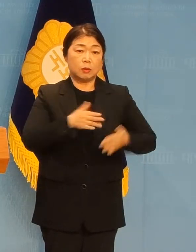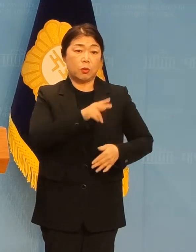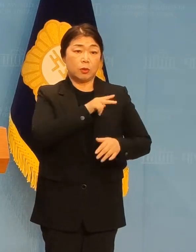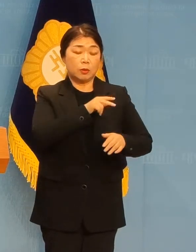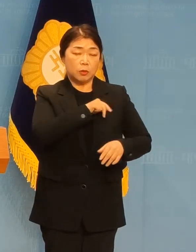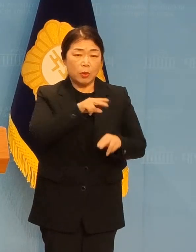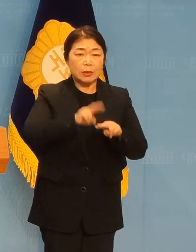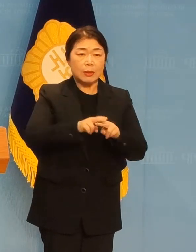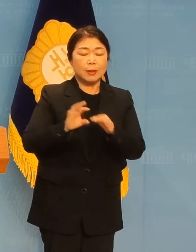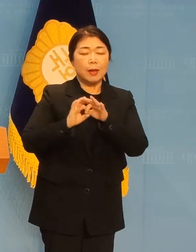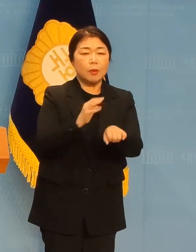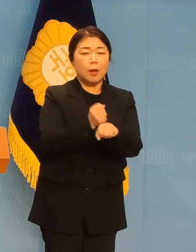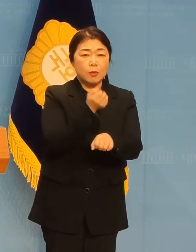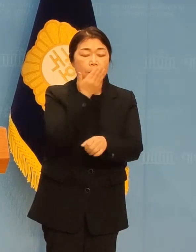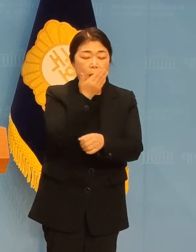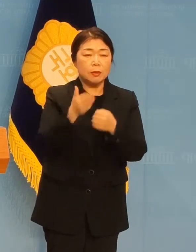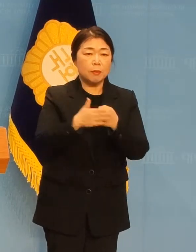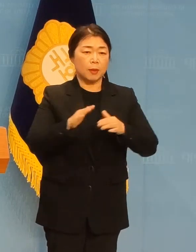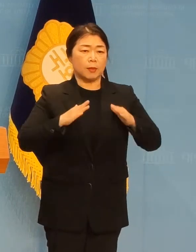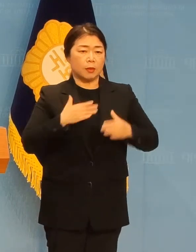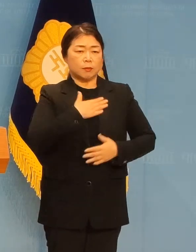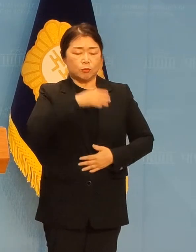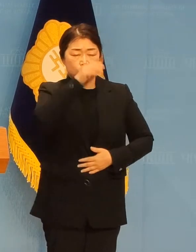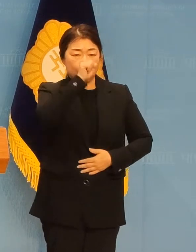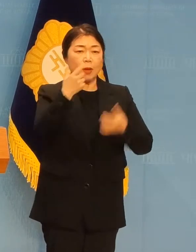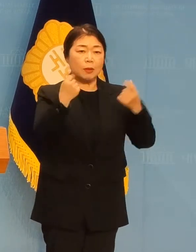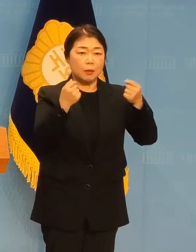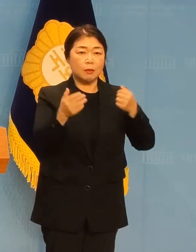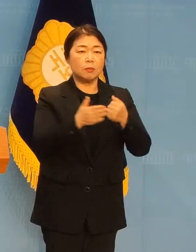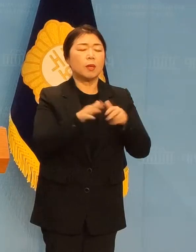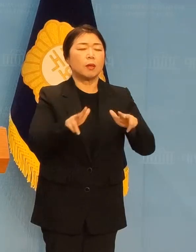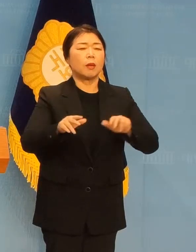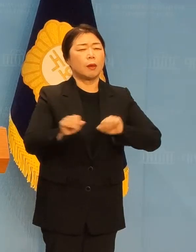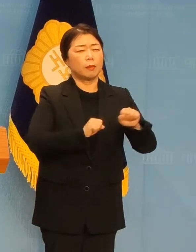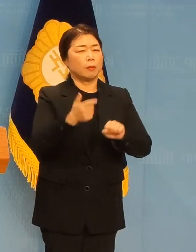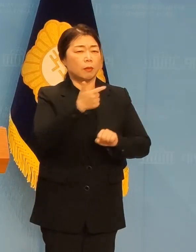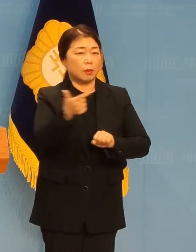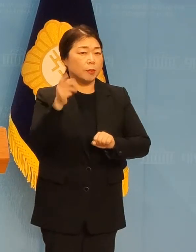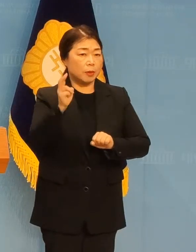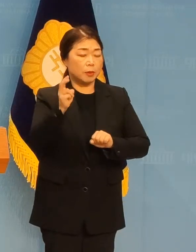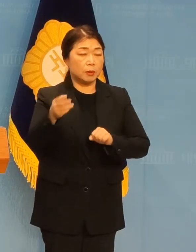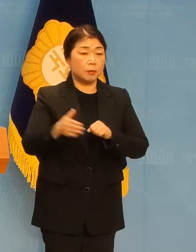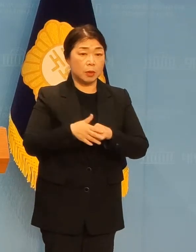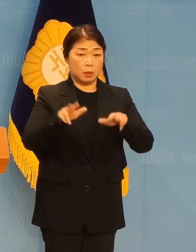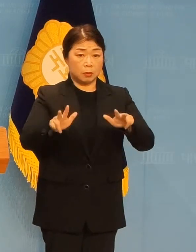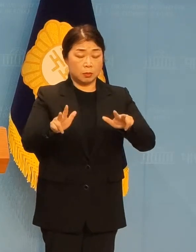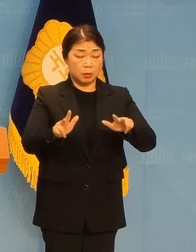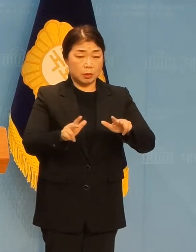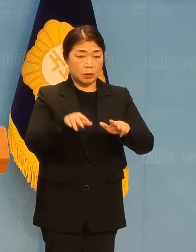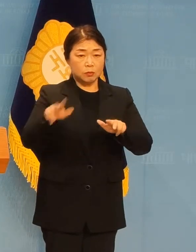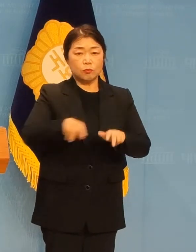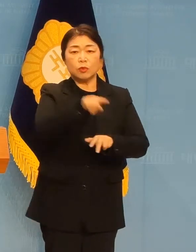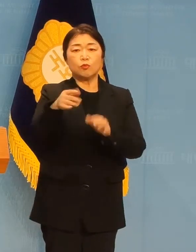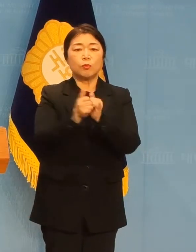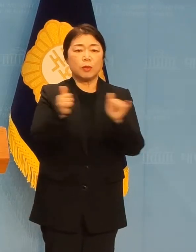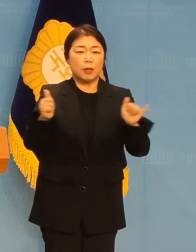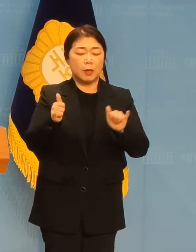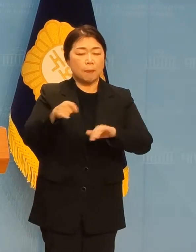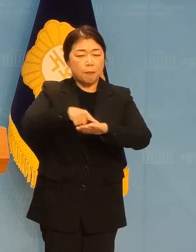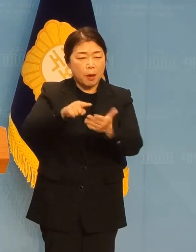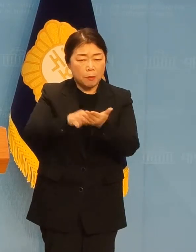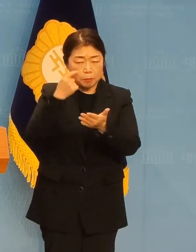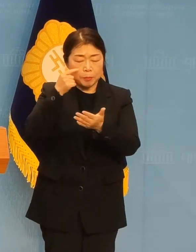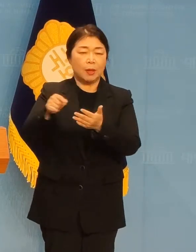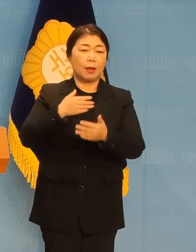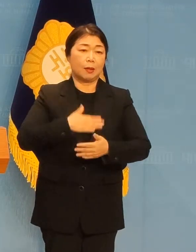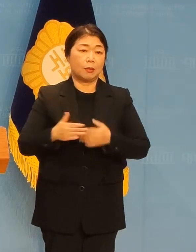이는 법의 심판으로 중단시켜야 합니다. 진보당은 광장의 민심을 받들고